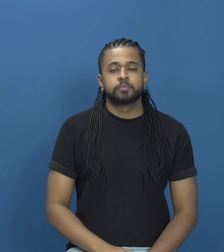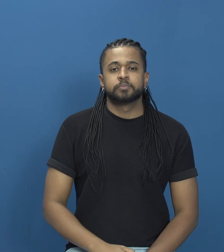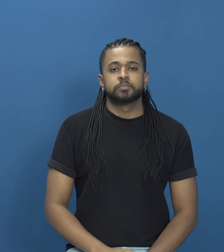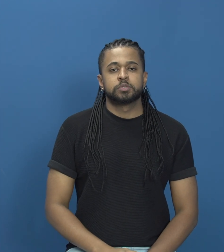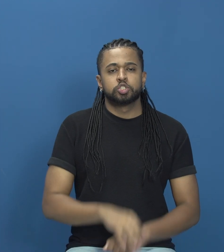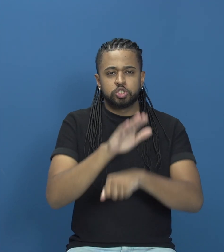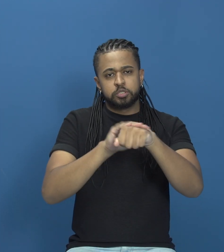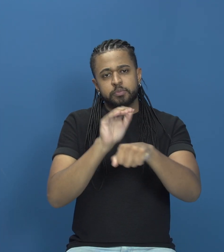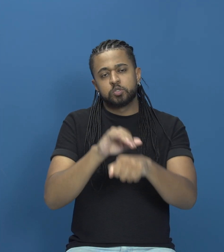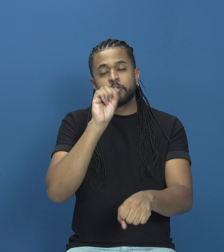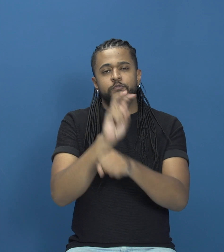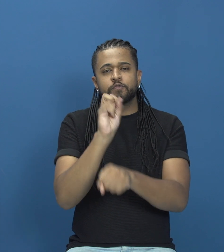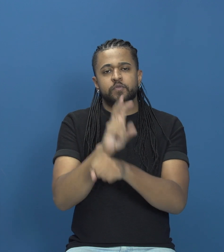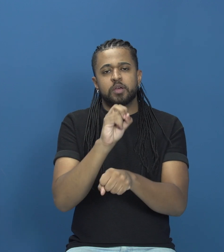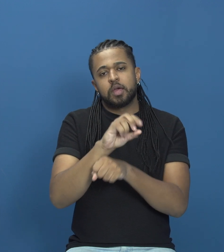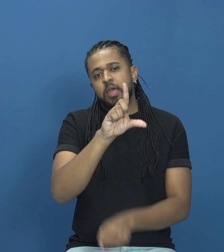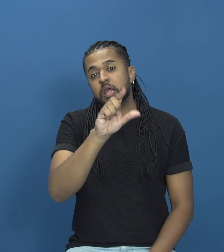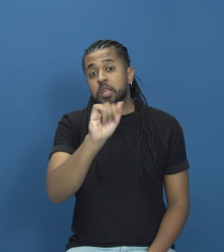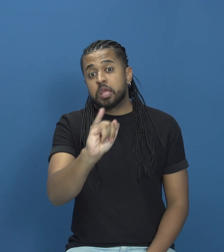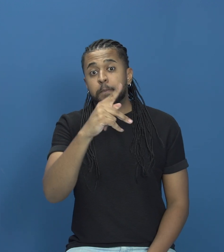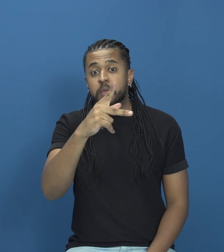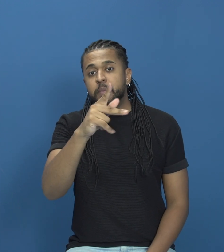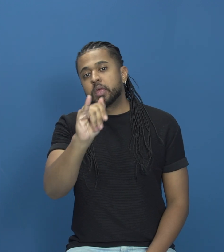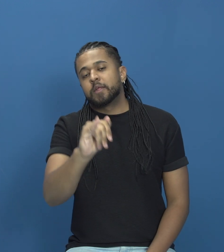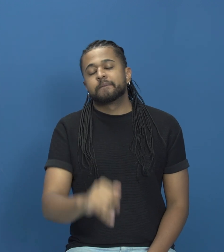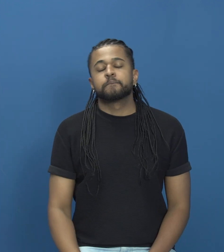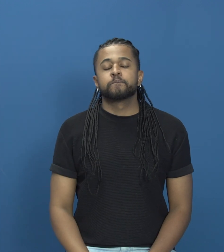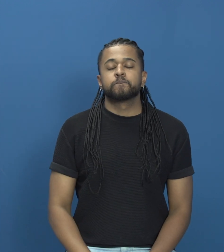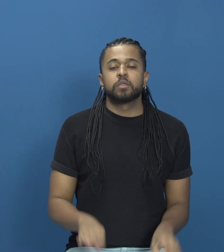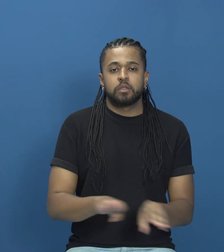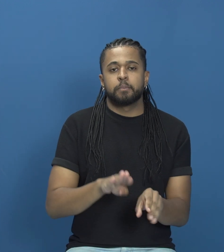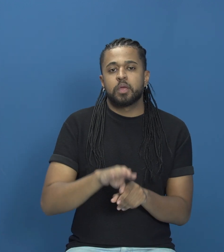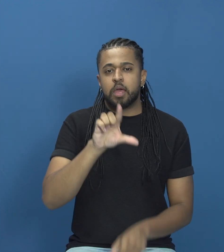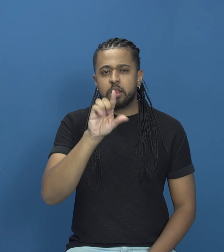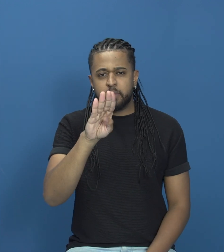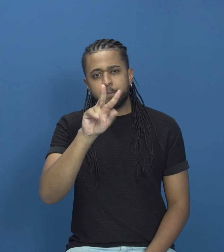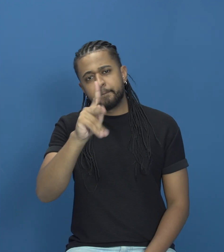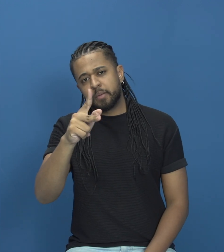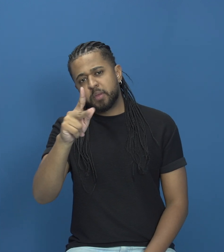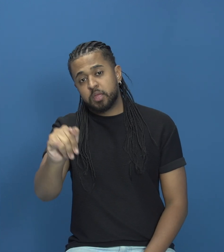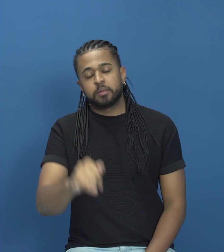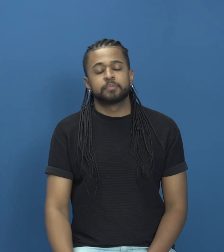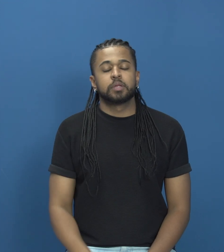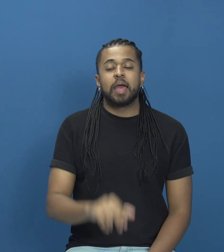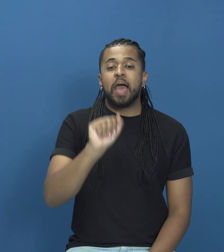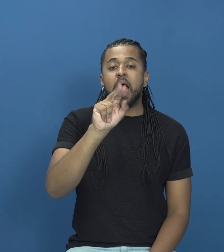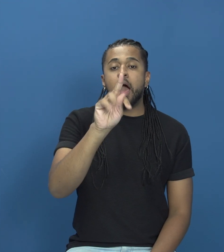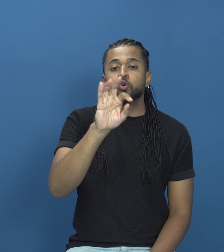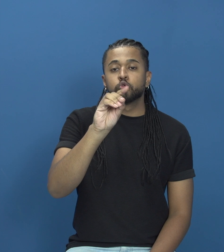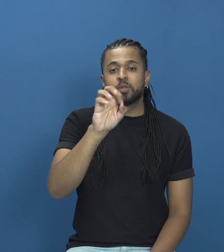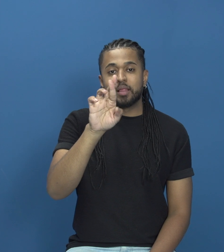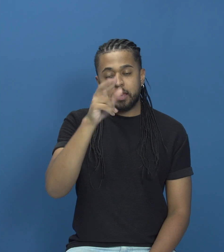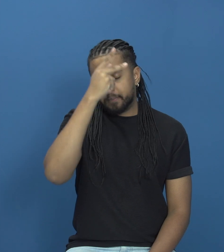candidatas, convocados nas vagas LIPPI e LBPPI, que se